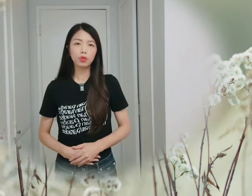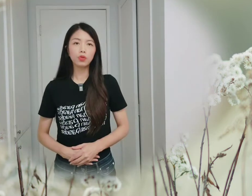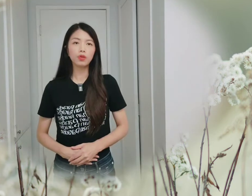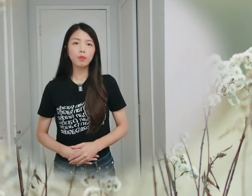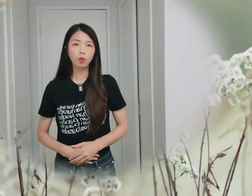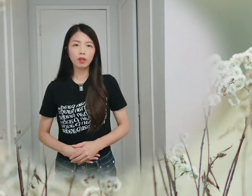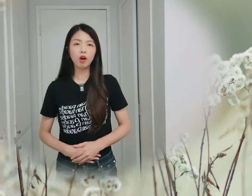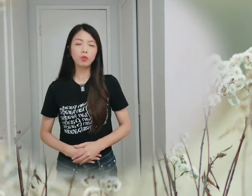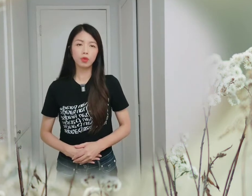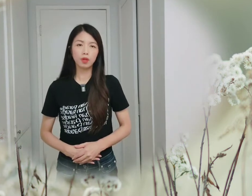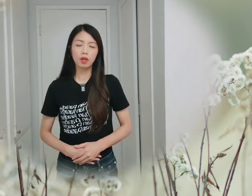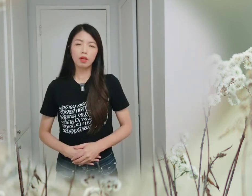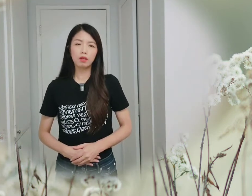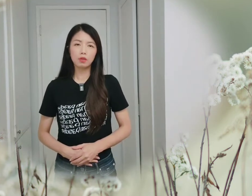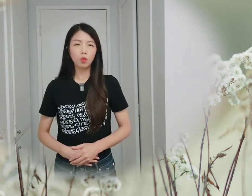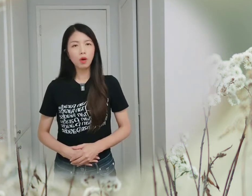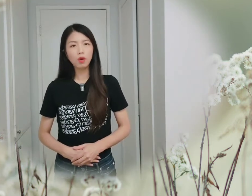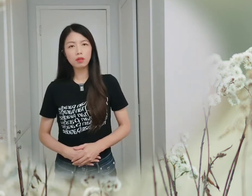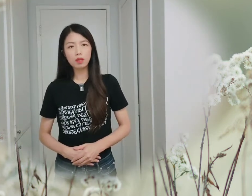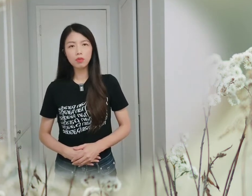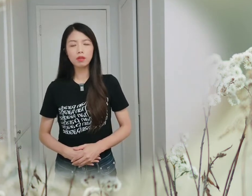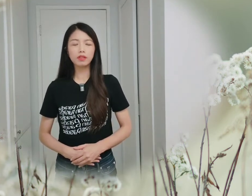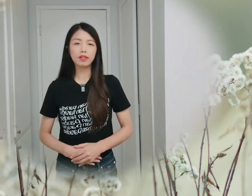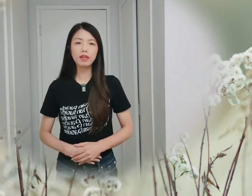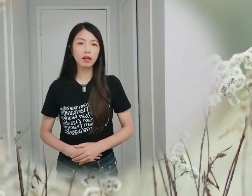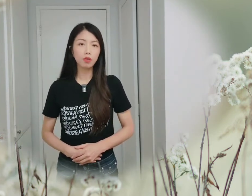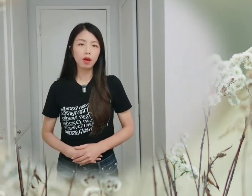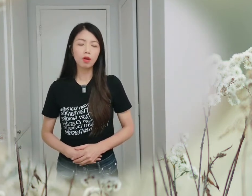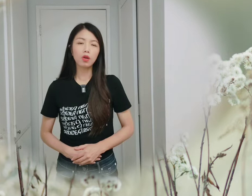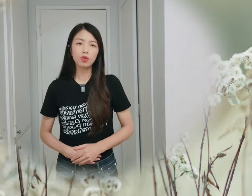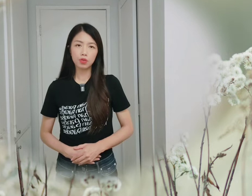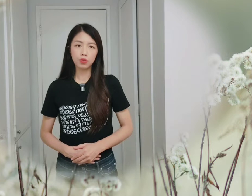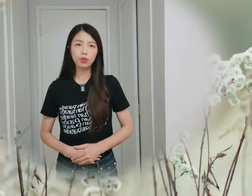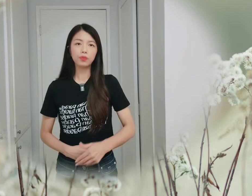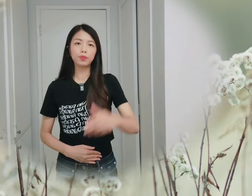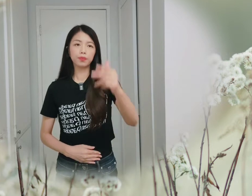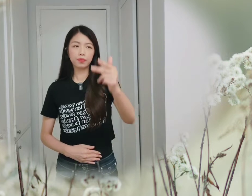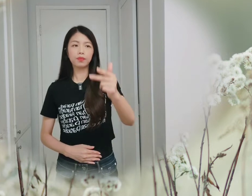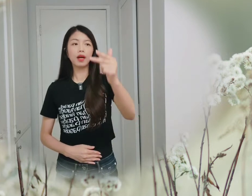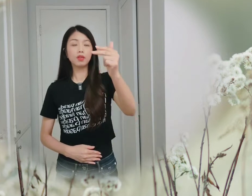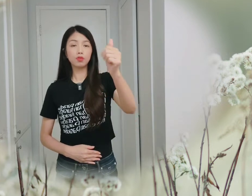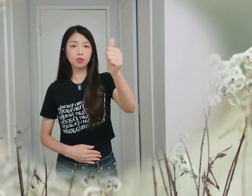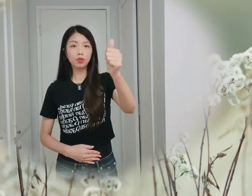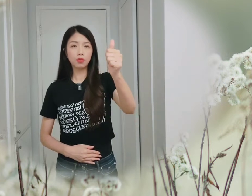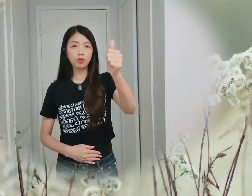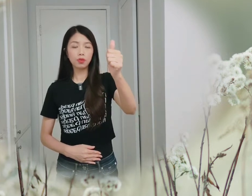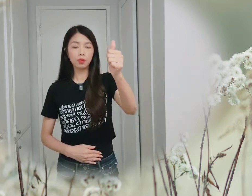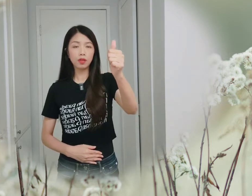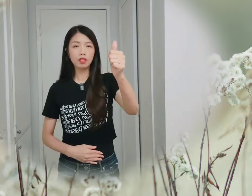오 주 우리 모든 허물을. 오라고 한 뜻의 수어는 그냥 생략을 했고요. 주 아까